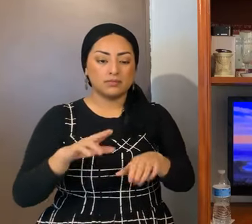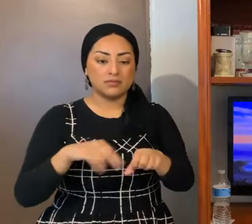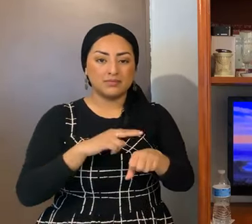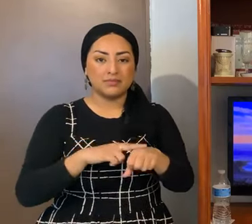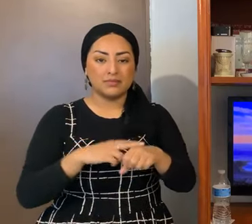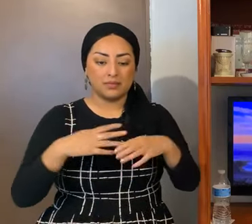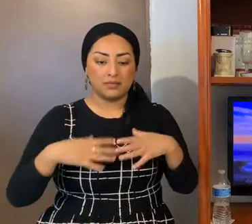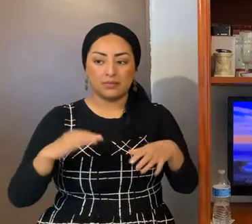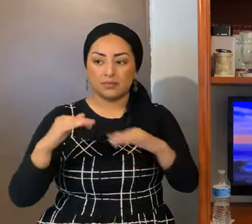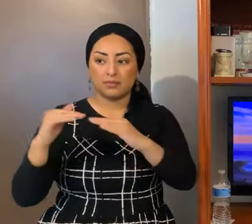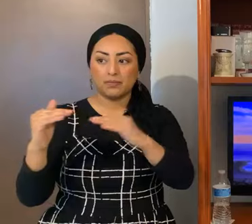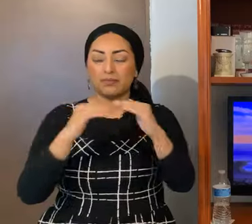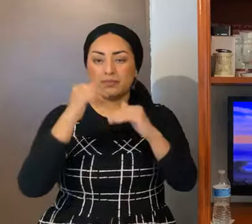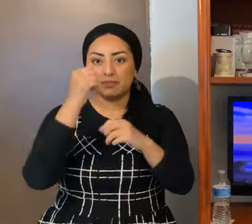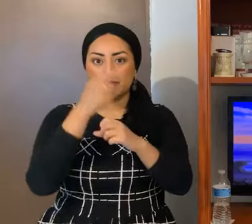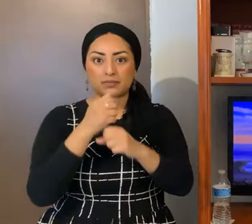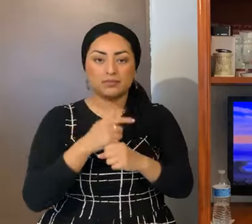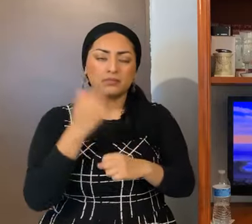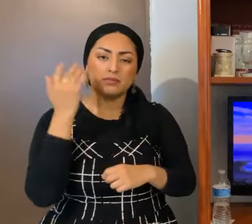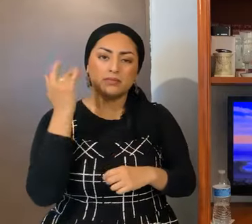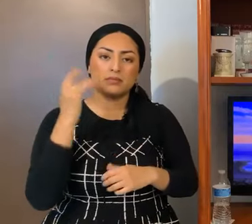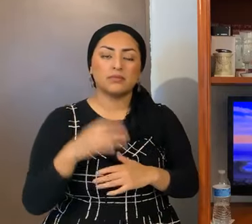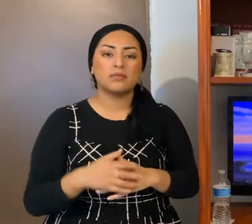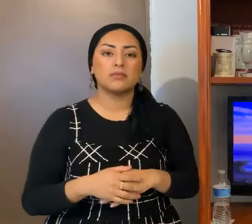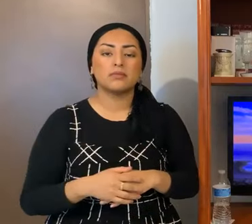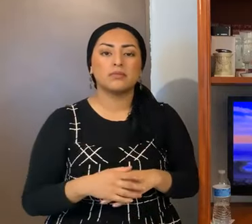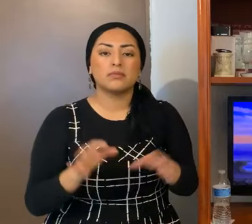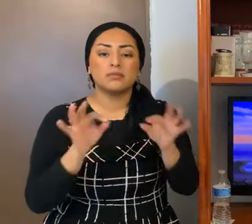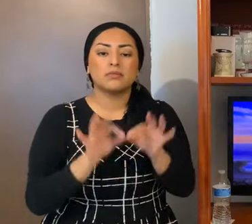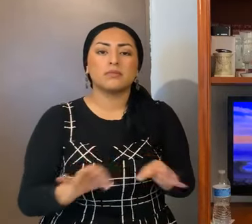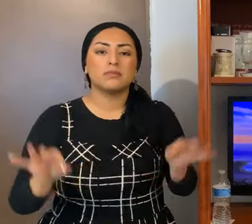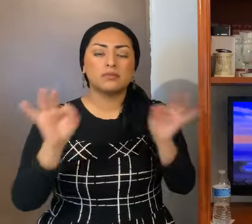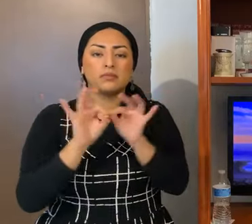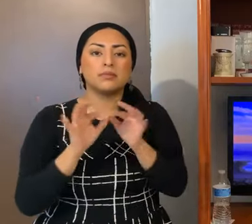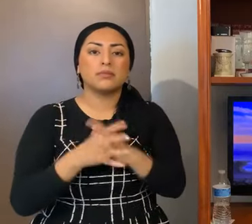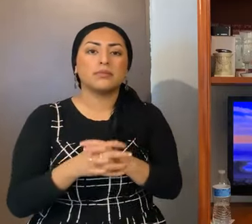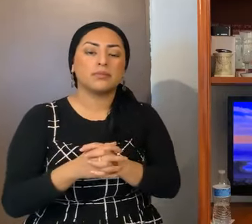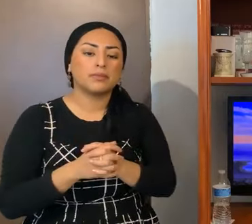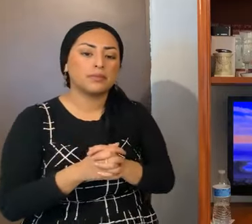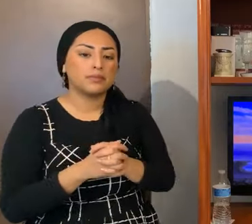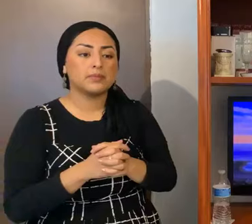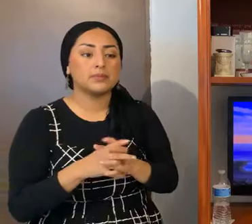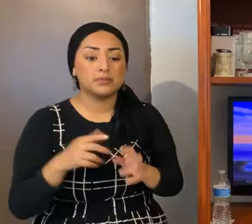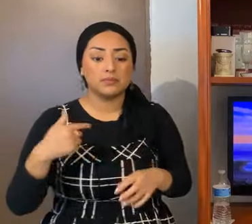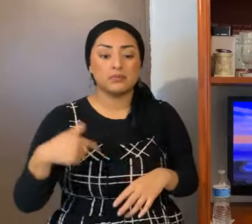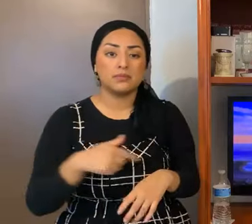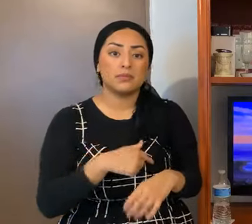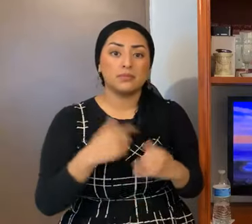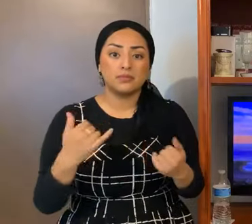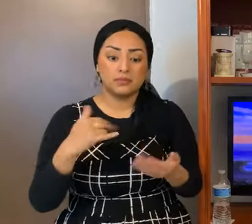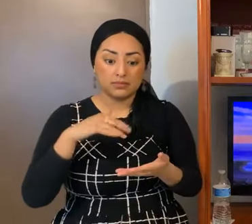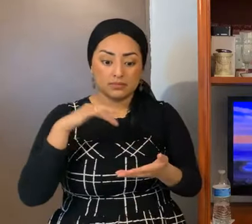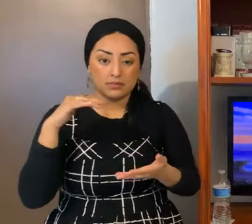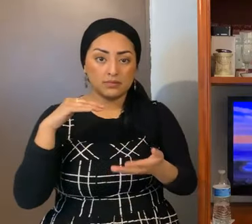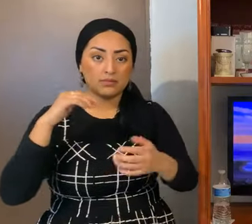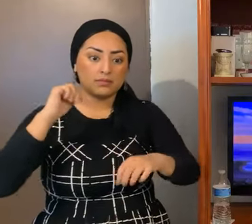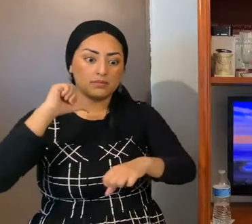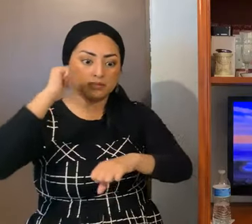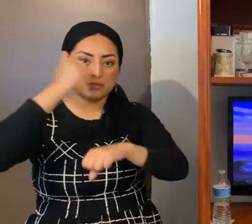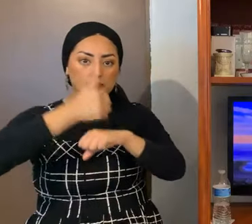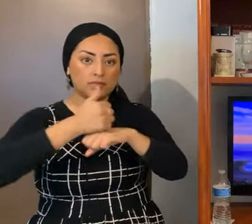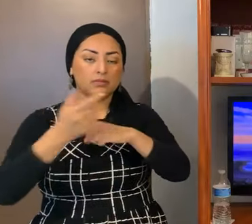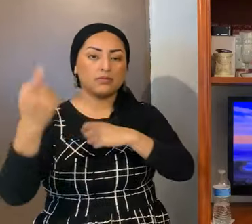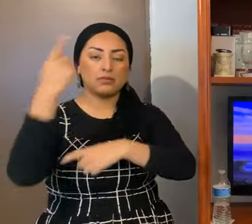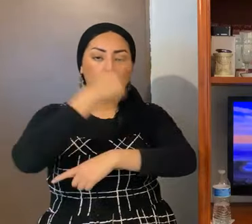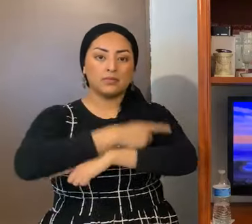cualquiera de sus hermanos, ¿sí? ¿Por qué? Esto es bien importante. Estamos estudiando la instauración de